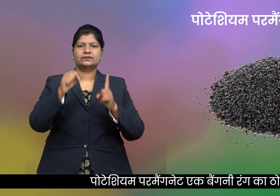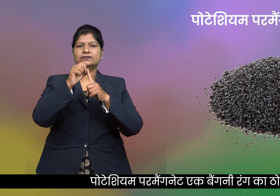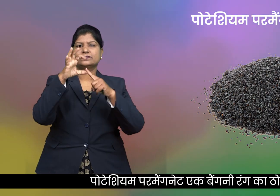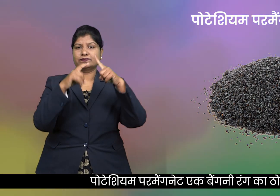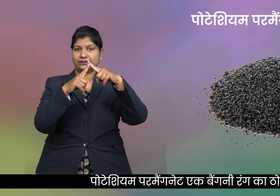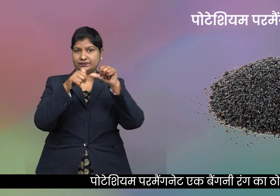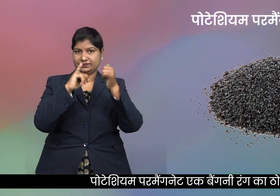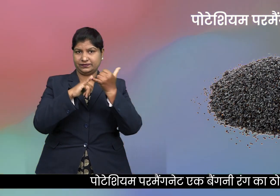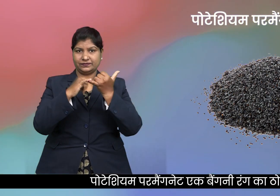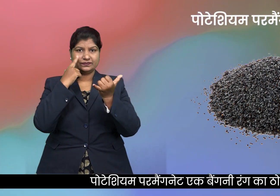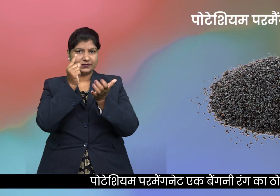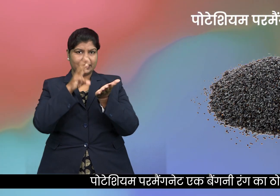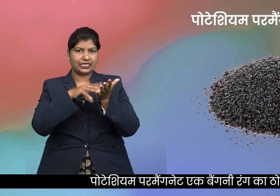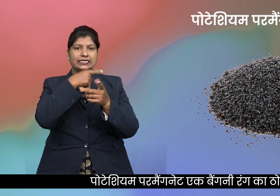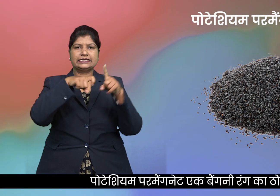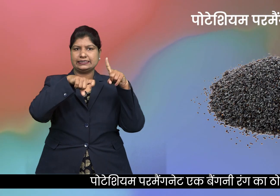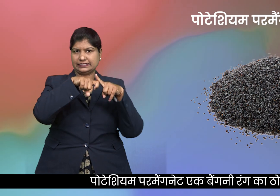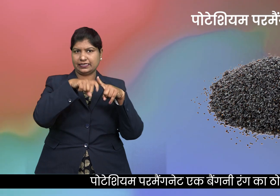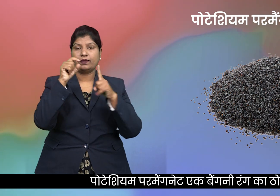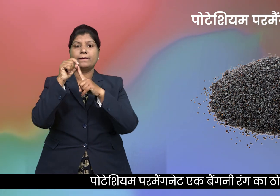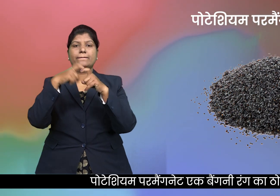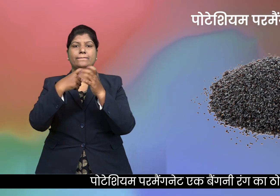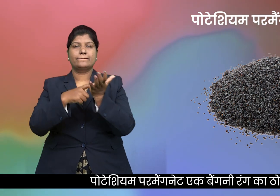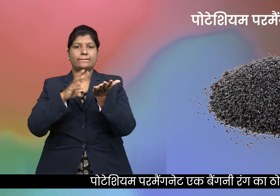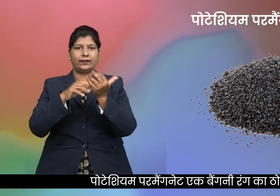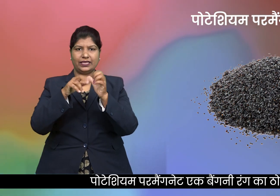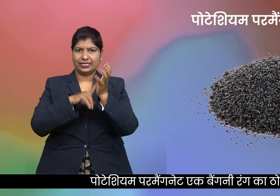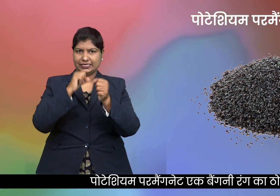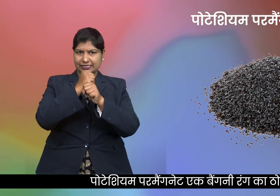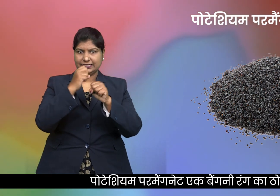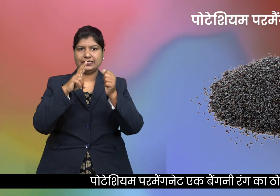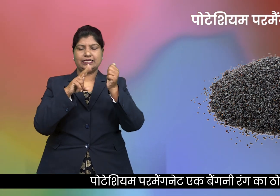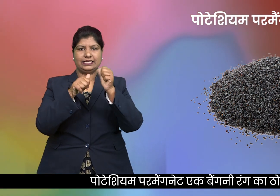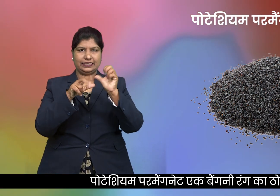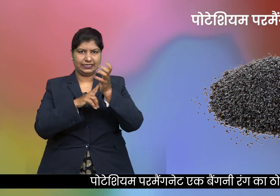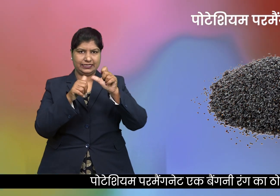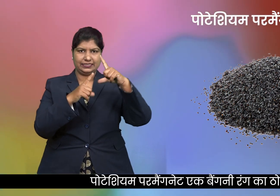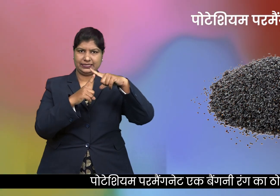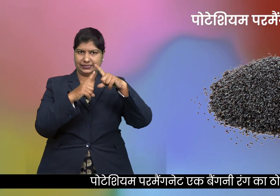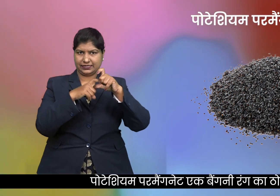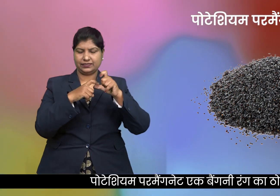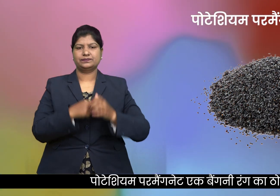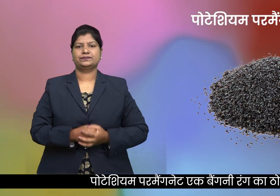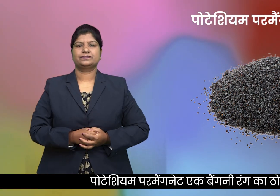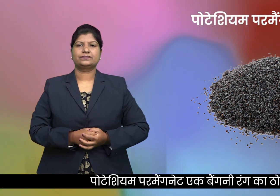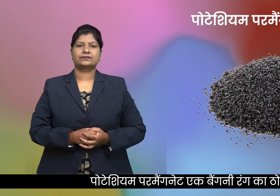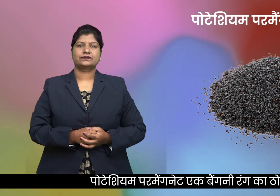पोटेशियम परमैंगनेट एक बैंगनी रंग का ठोस पदार्थ है।